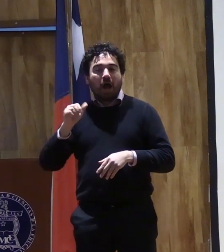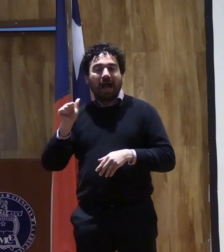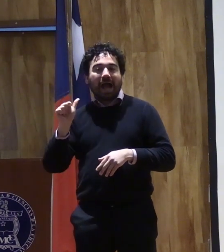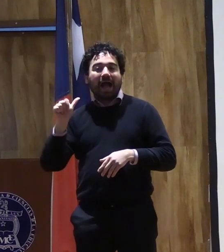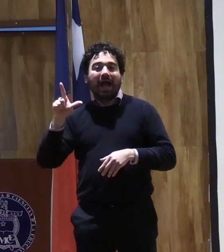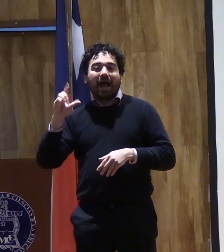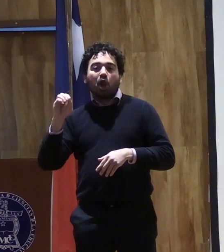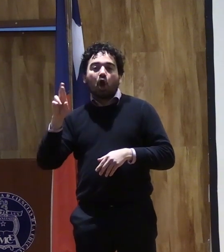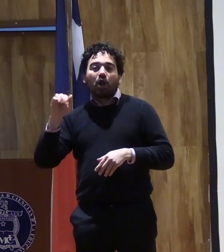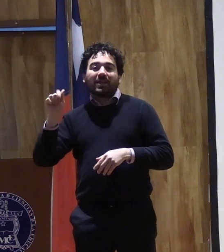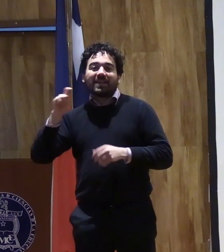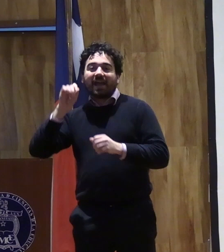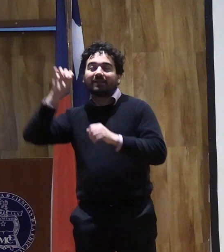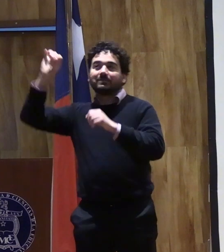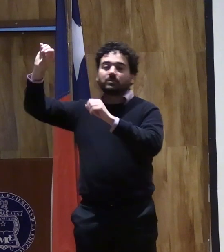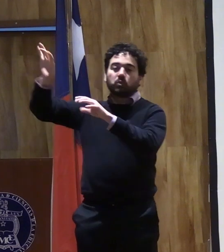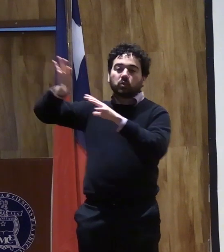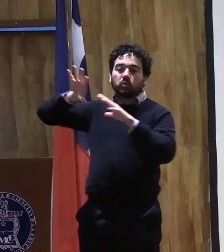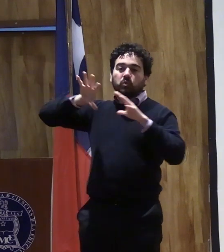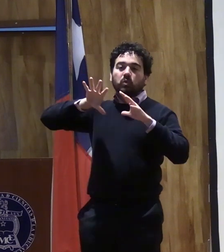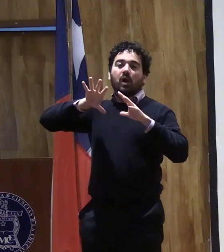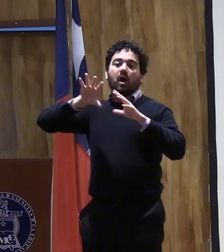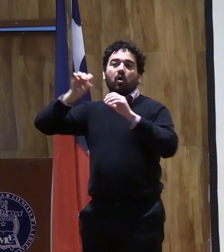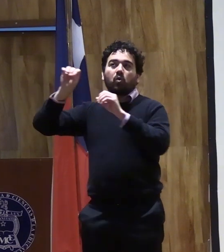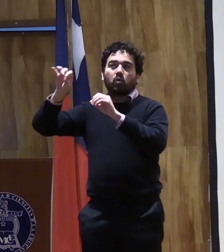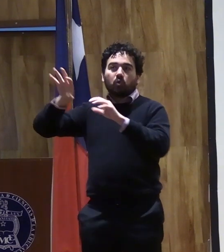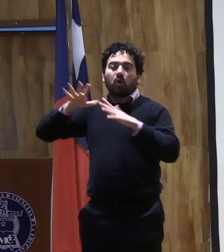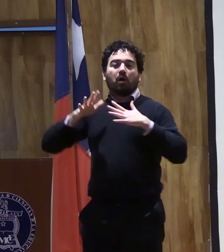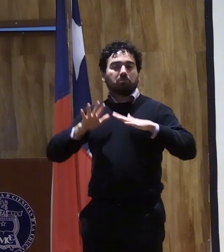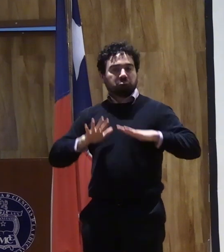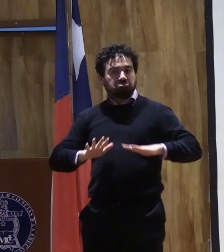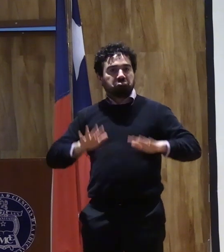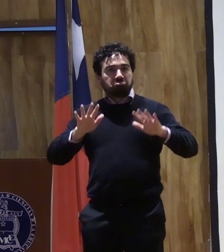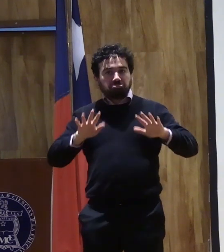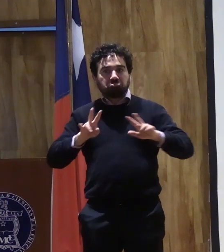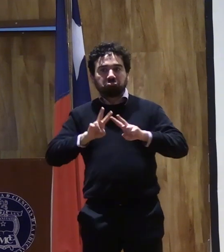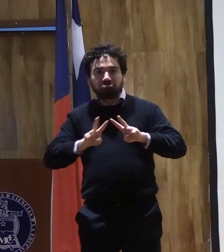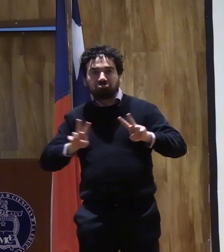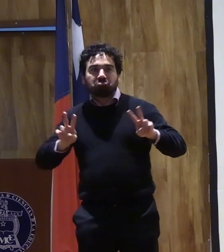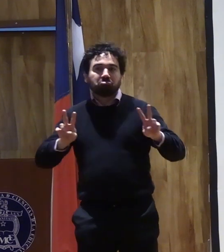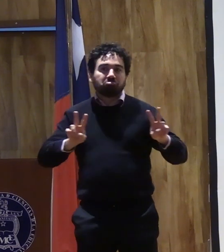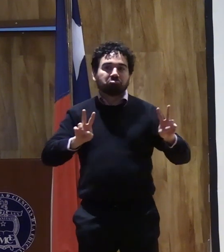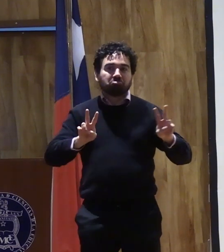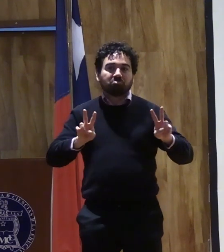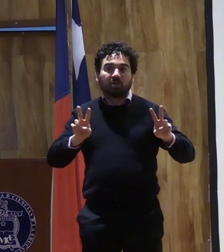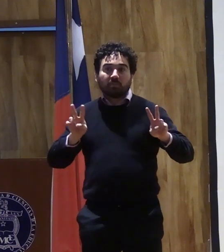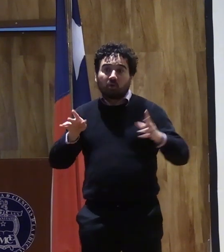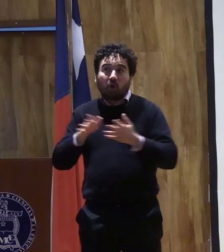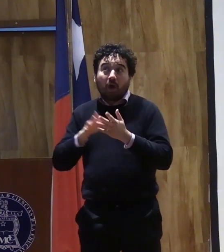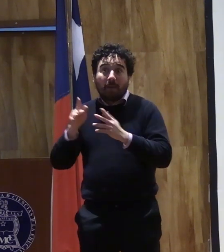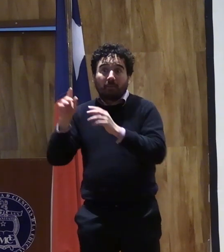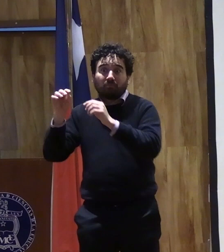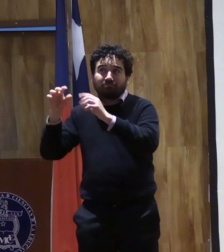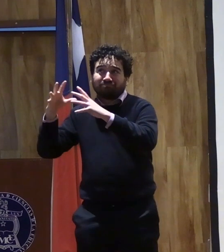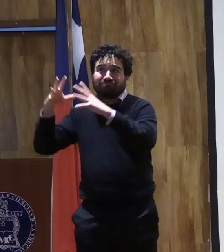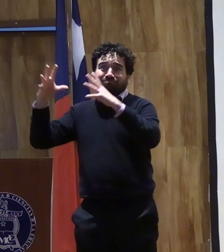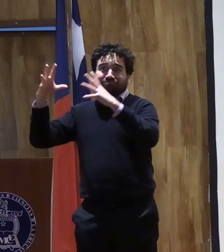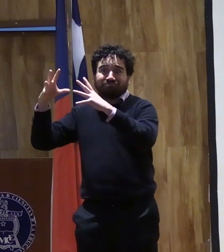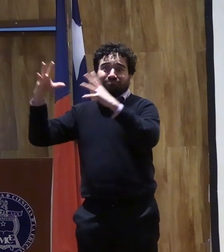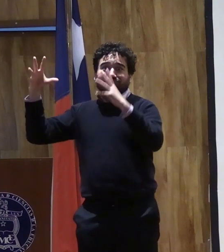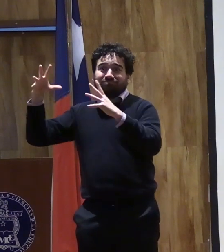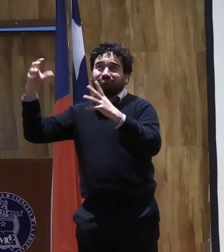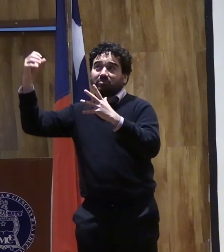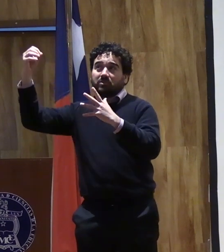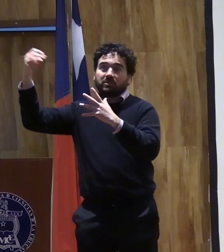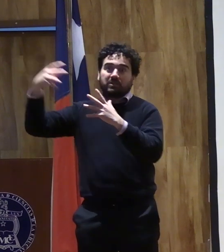mantenga ahí es muy requisito contra importante, porque si no nos cambiarían las condiciones de borde